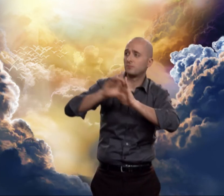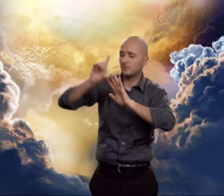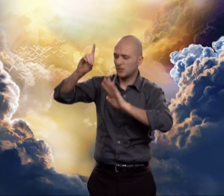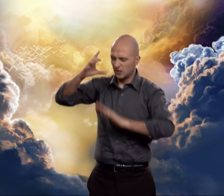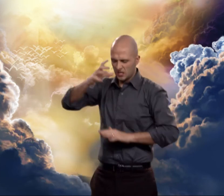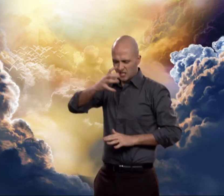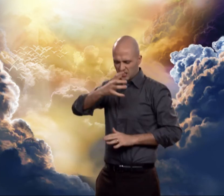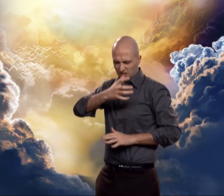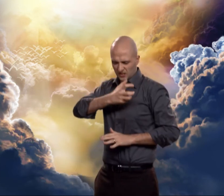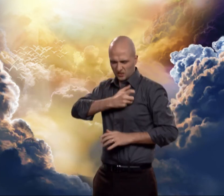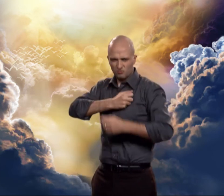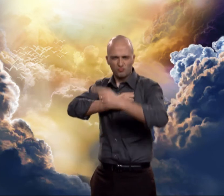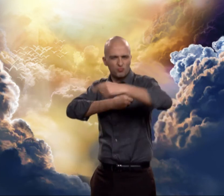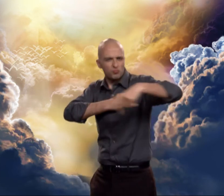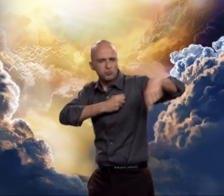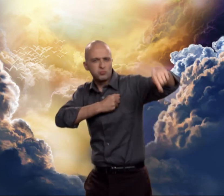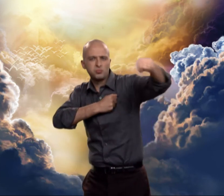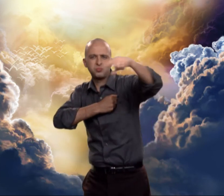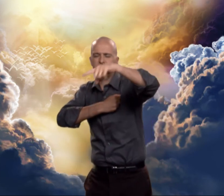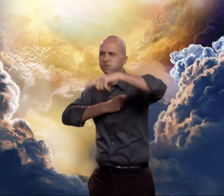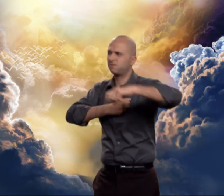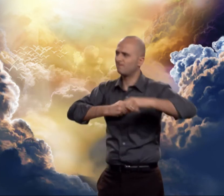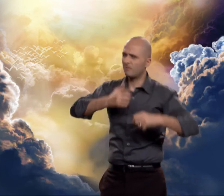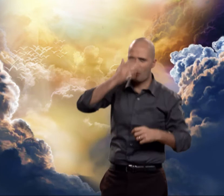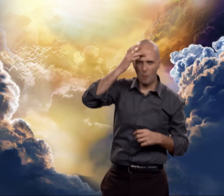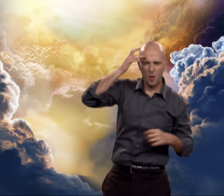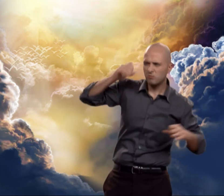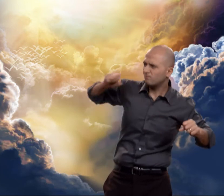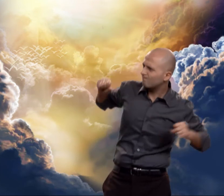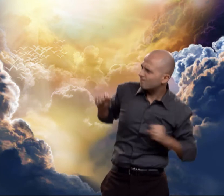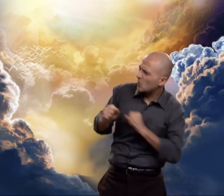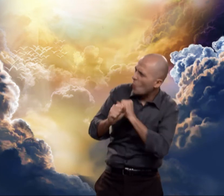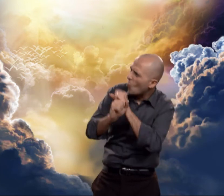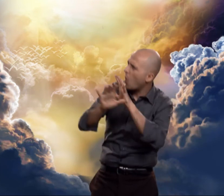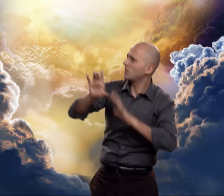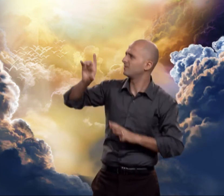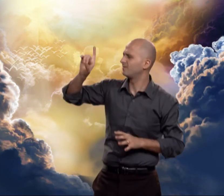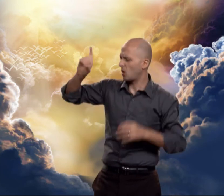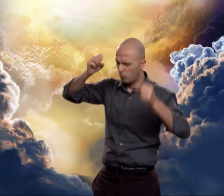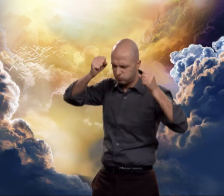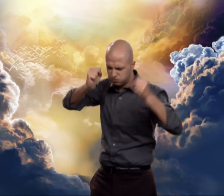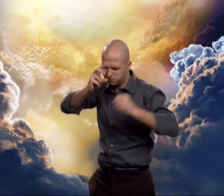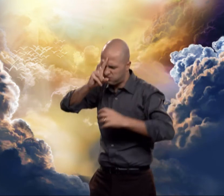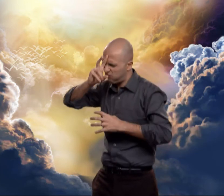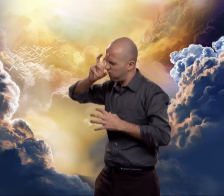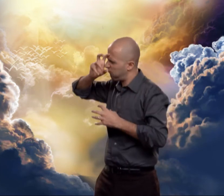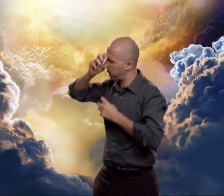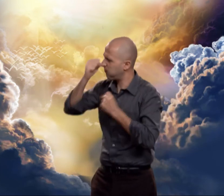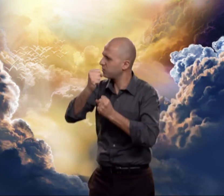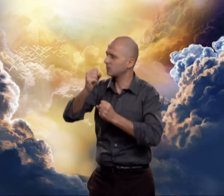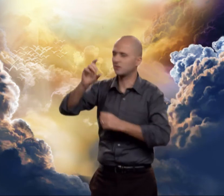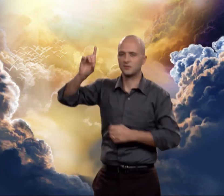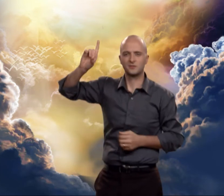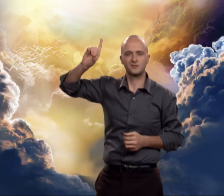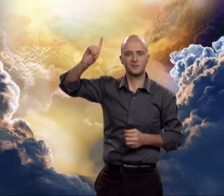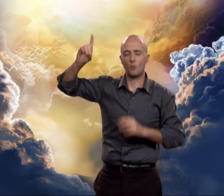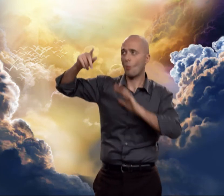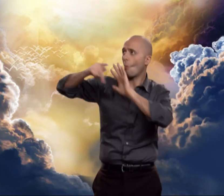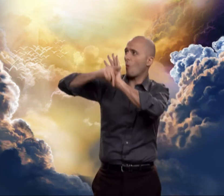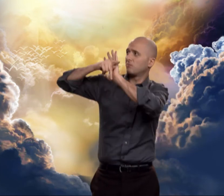humano decaído, que ele suportou a culpa e a vergonha do pecado e a ocultação da face de seu Pai, e também que as aflições